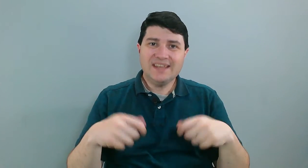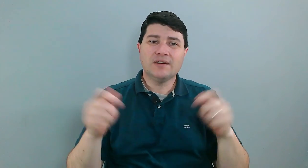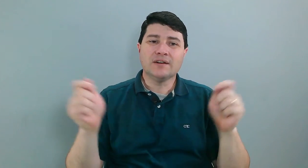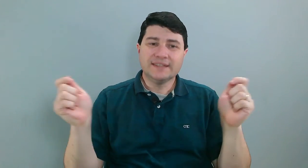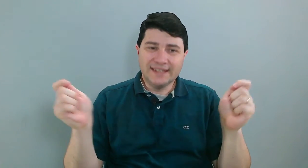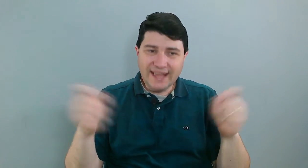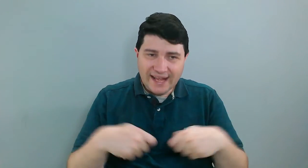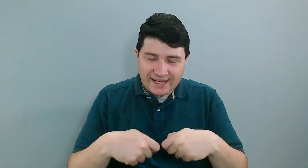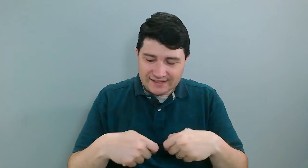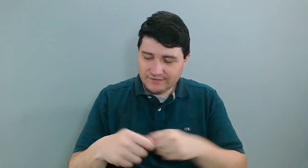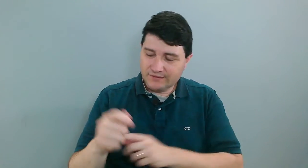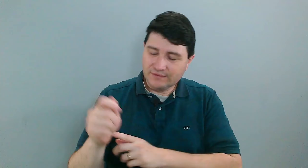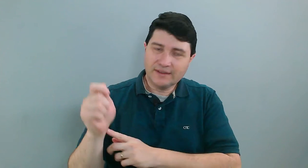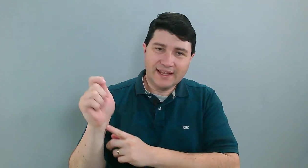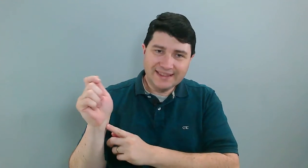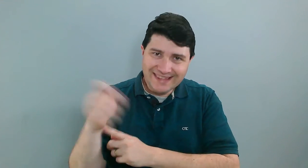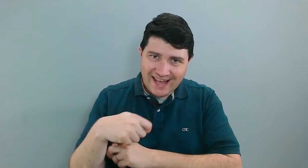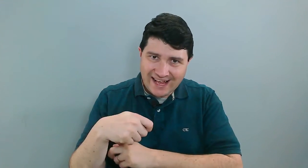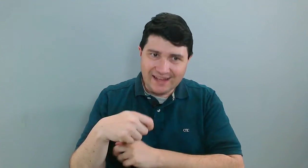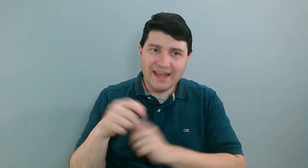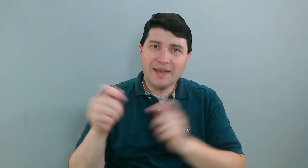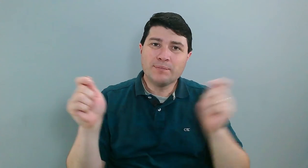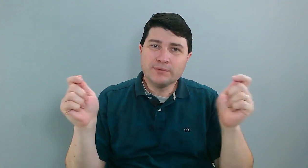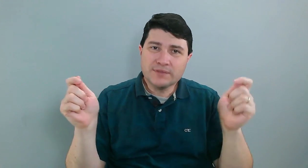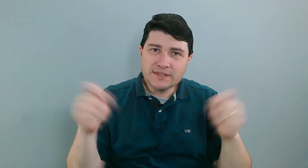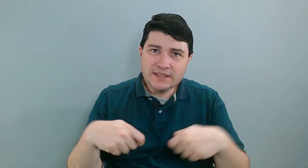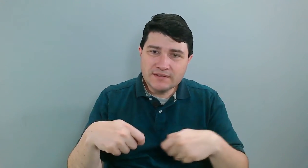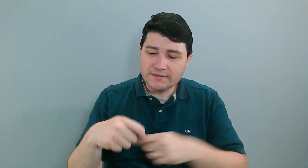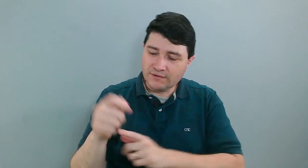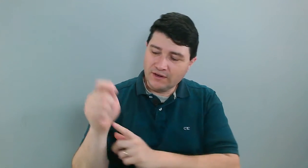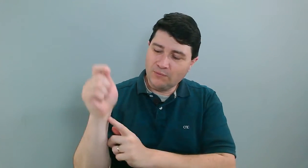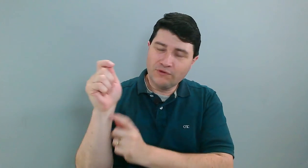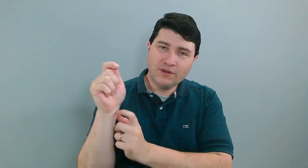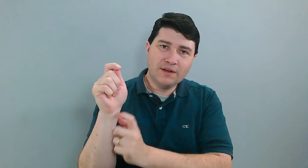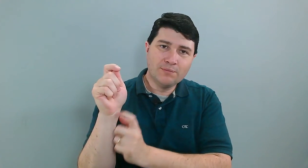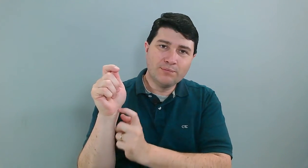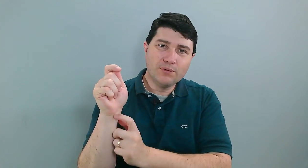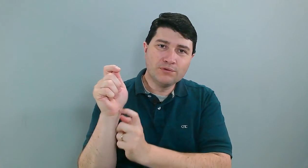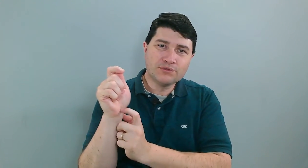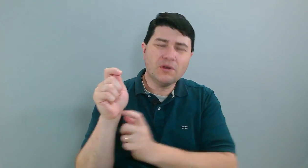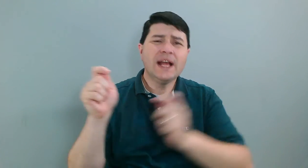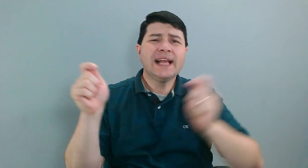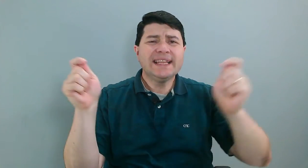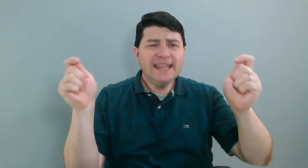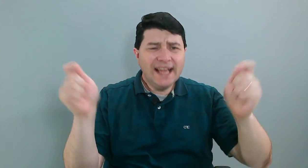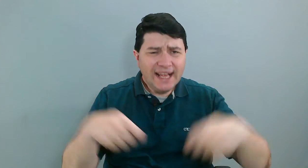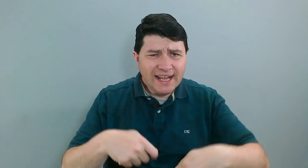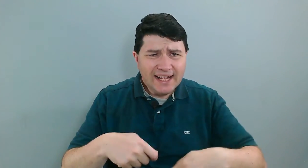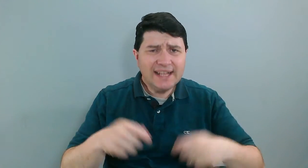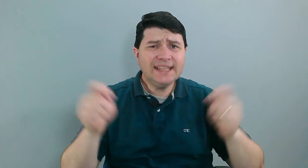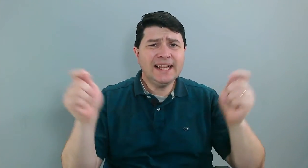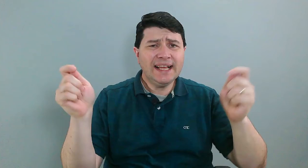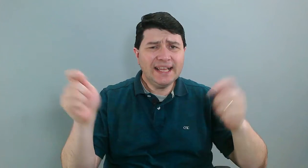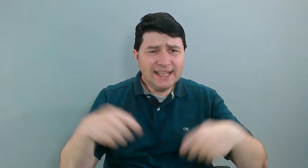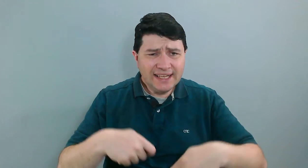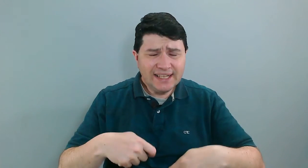ó, dá, é possível, é o pulso, ó, dá,